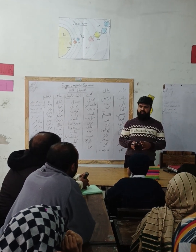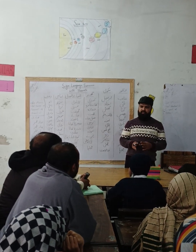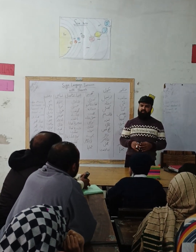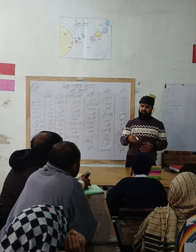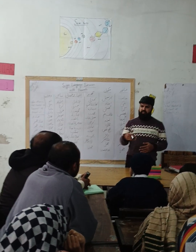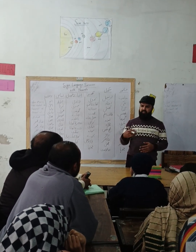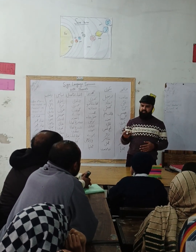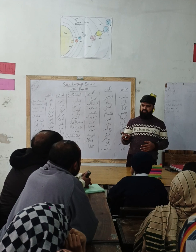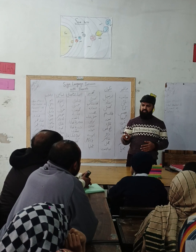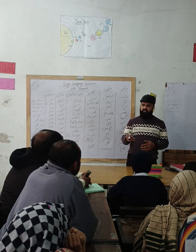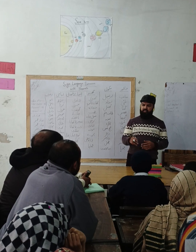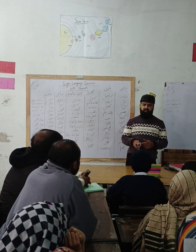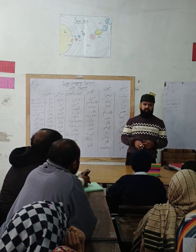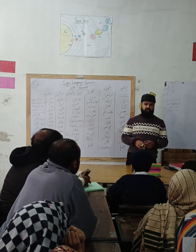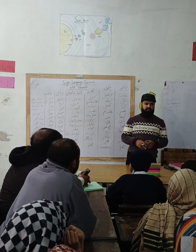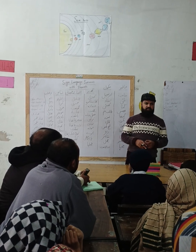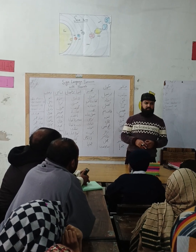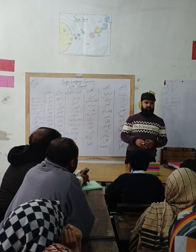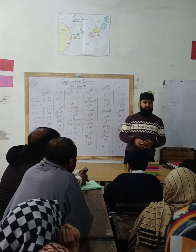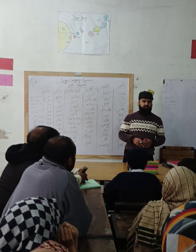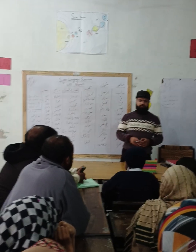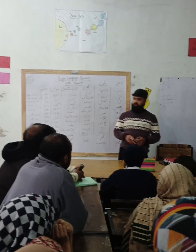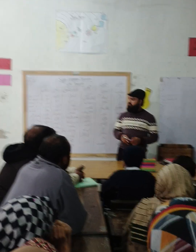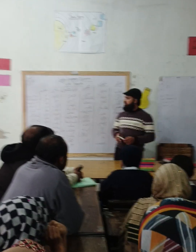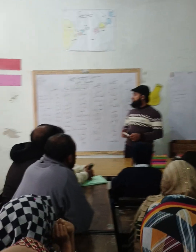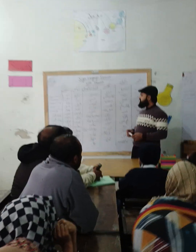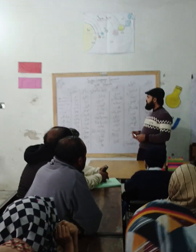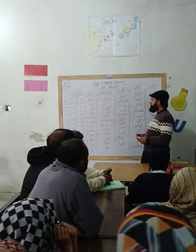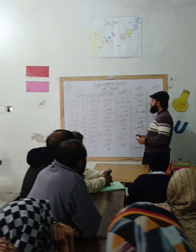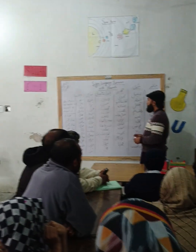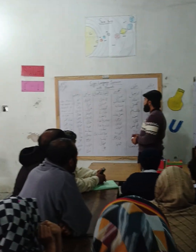आप इधर अपनी सेशन में चल, तो वो हम स्टार्ट करते हैं।